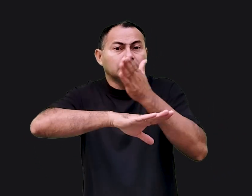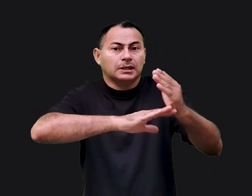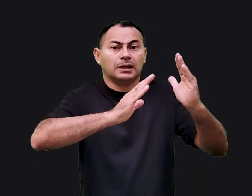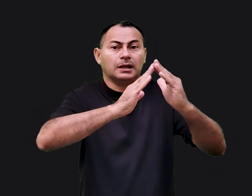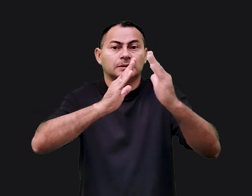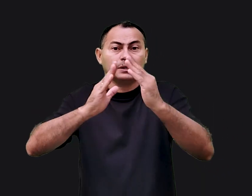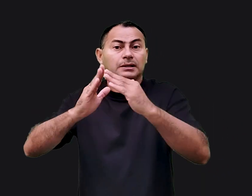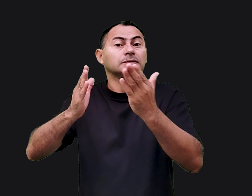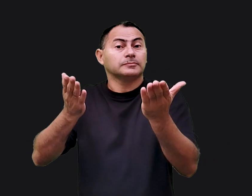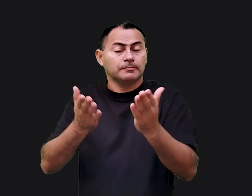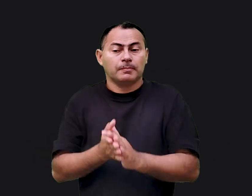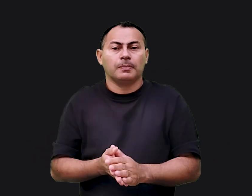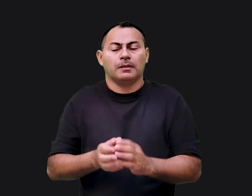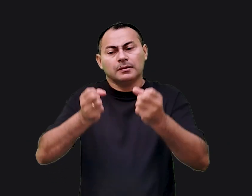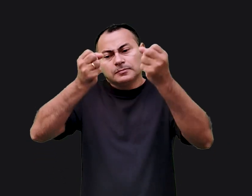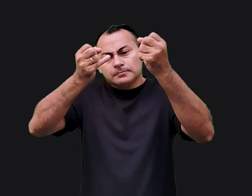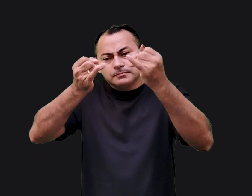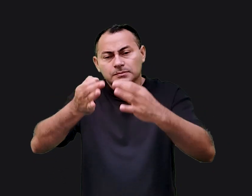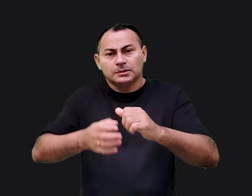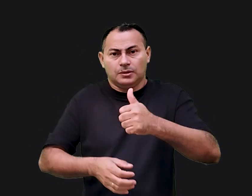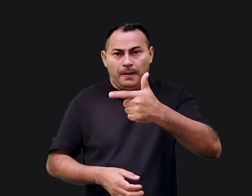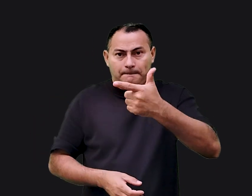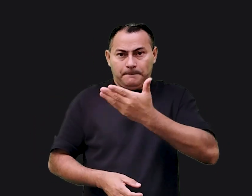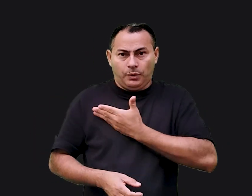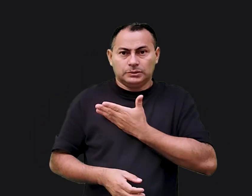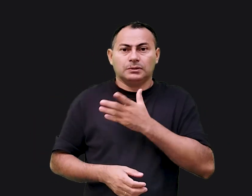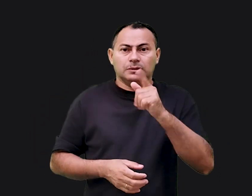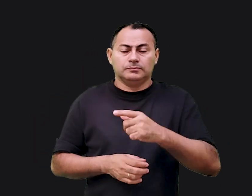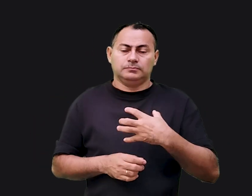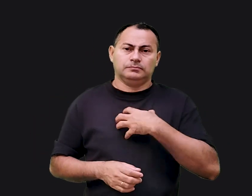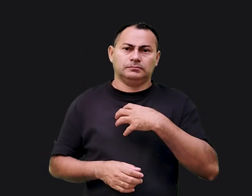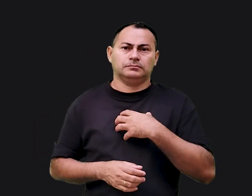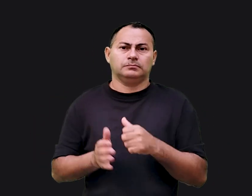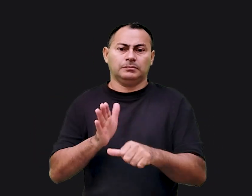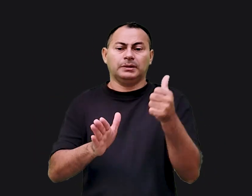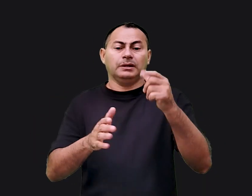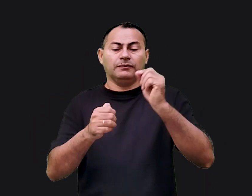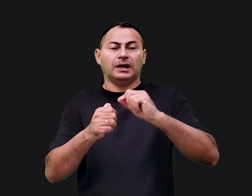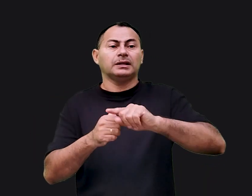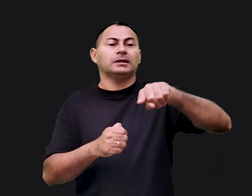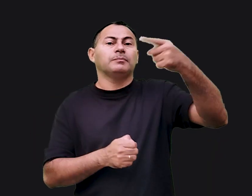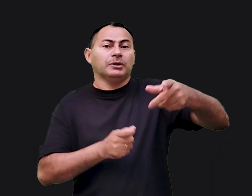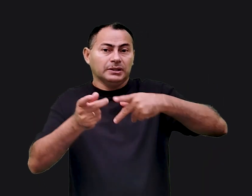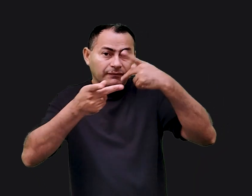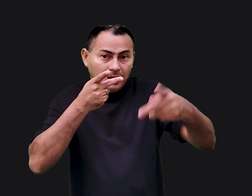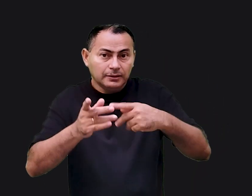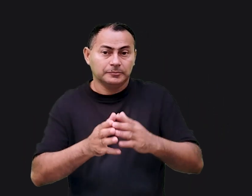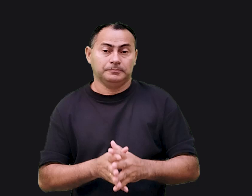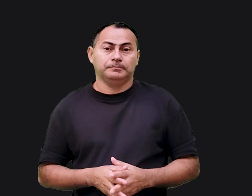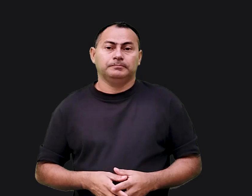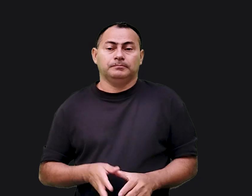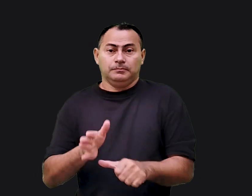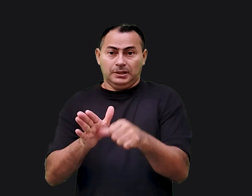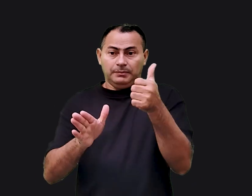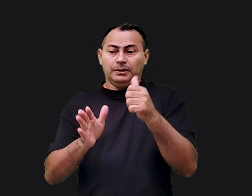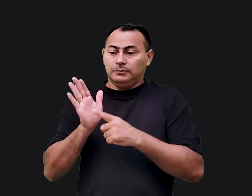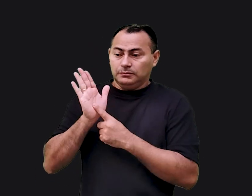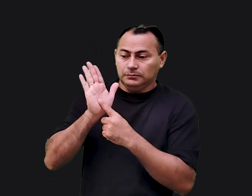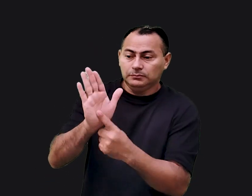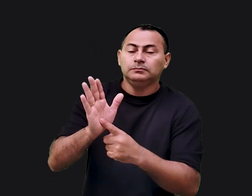casa a abordagem dos Apóstolos era do tipo primeiro faz e depois fala primeiro eles mostravam